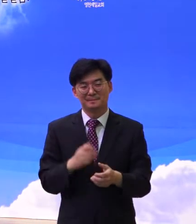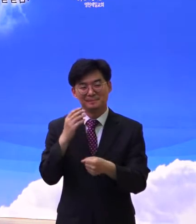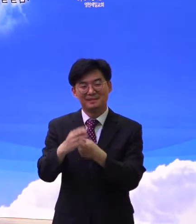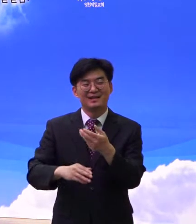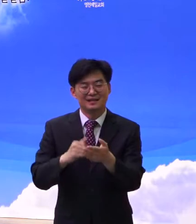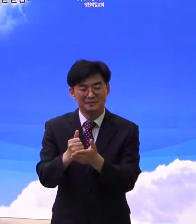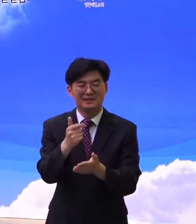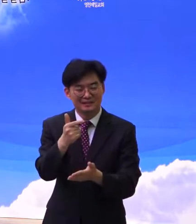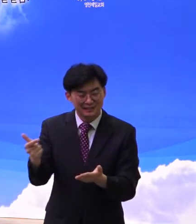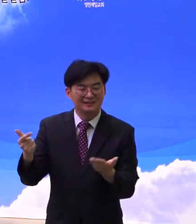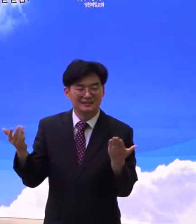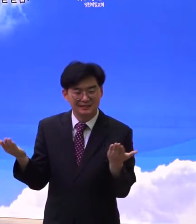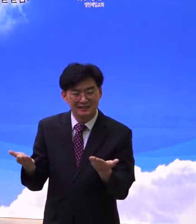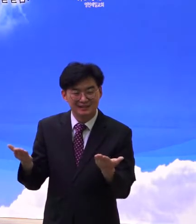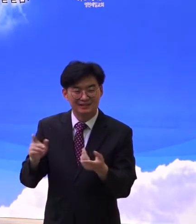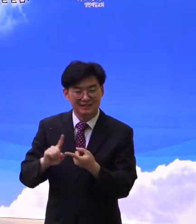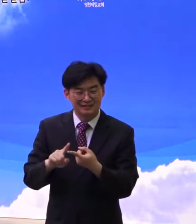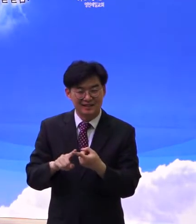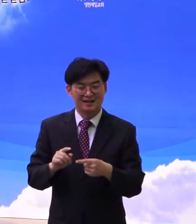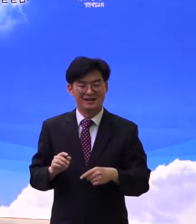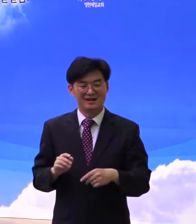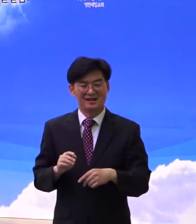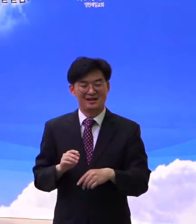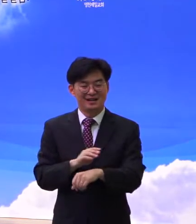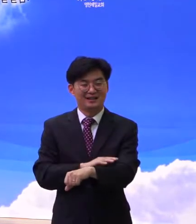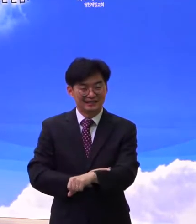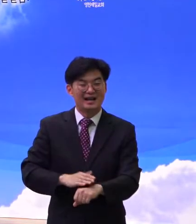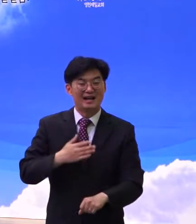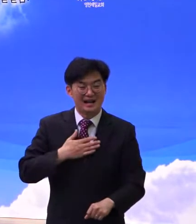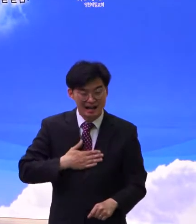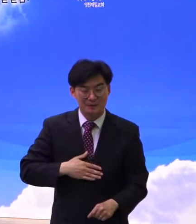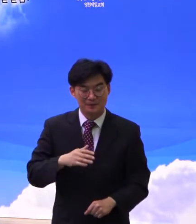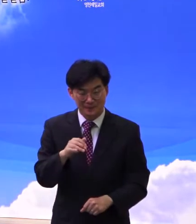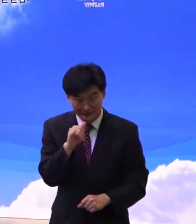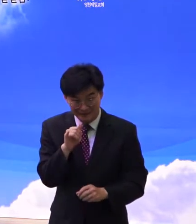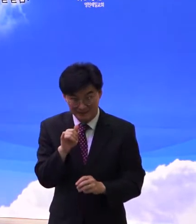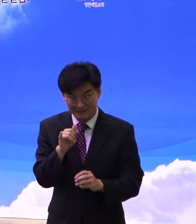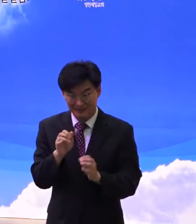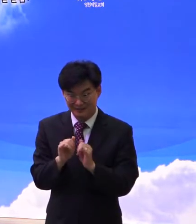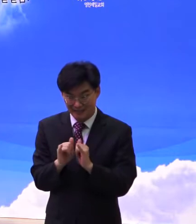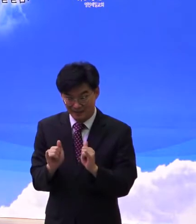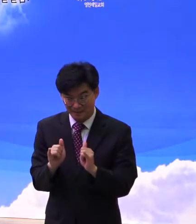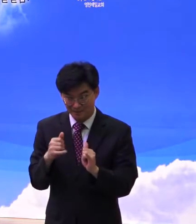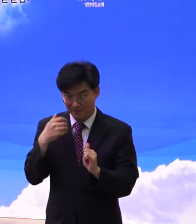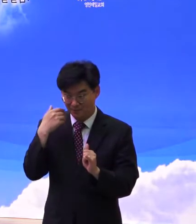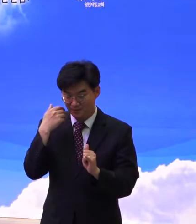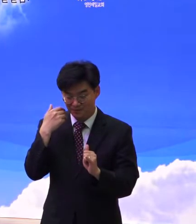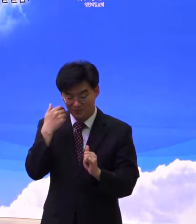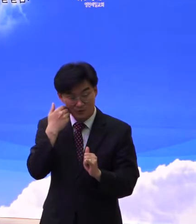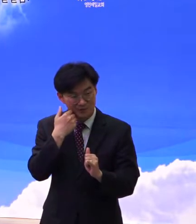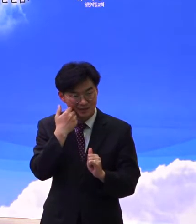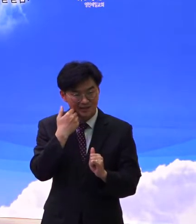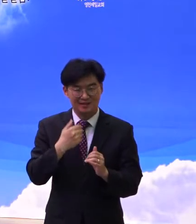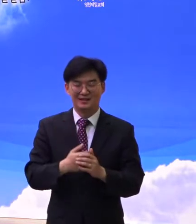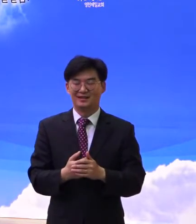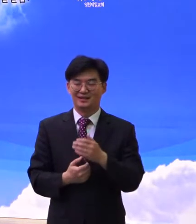하나님의 큰 일에 대해서 잘 알고 있는 사람은요, 내가